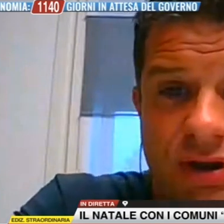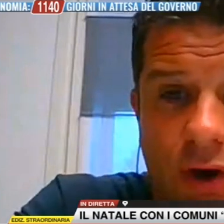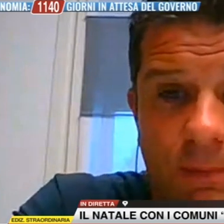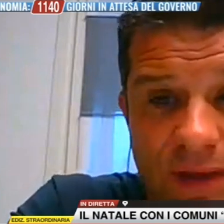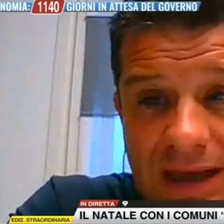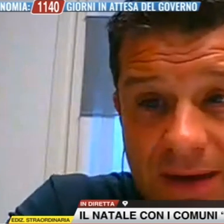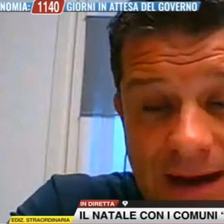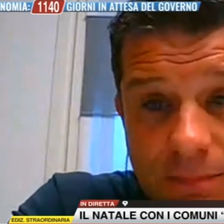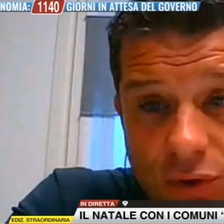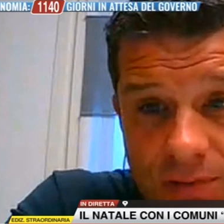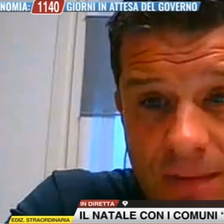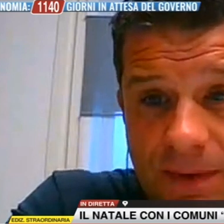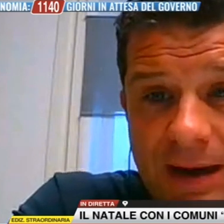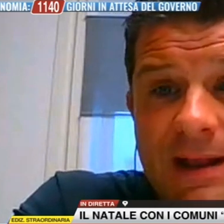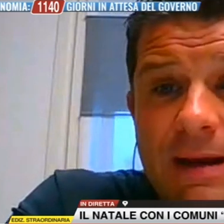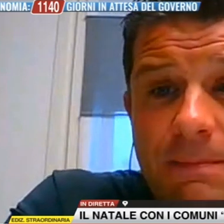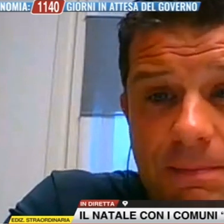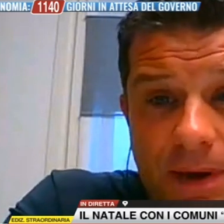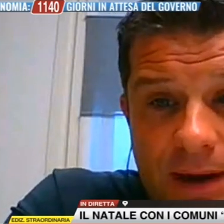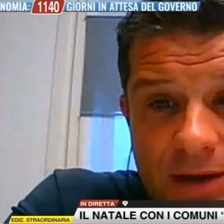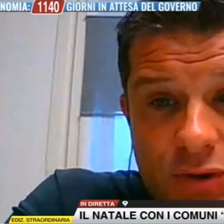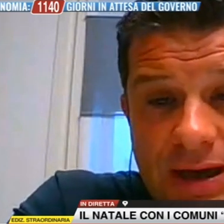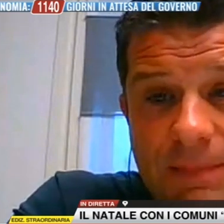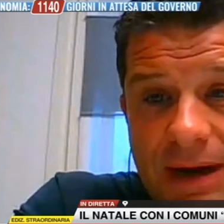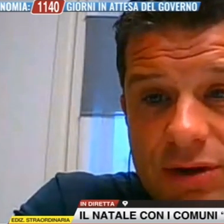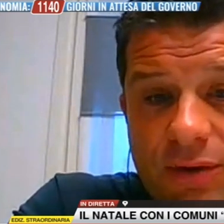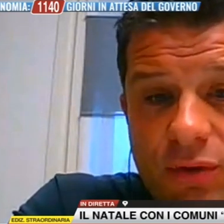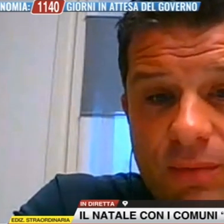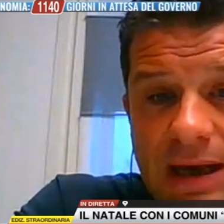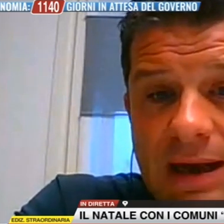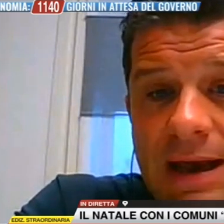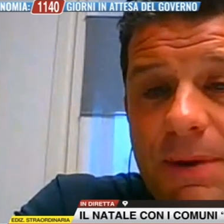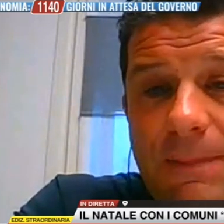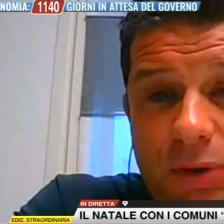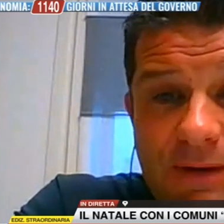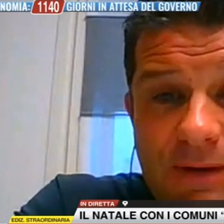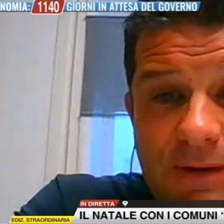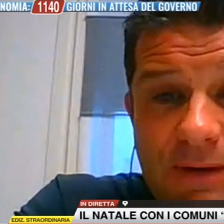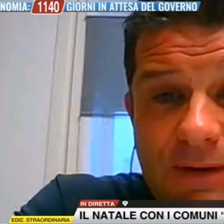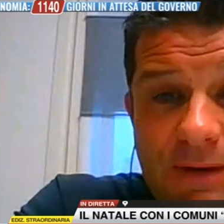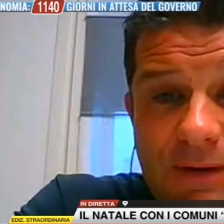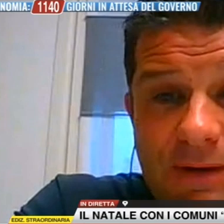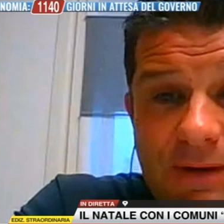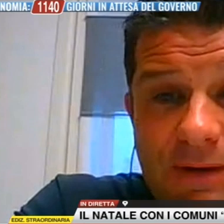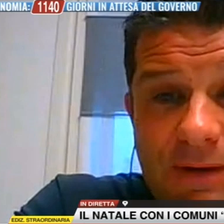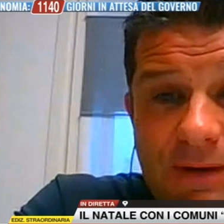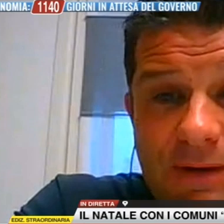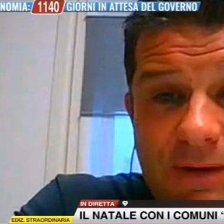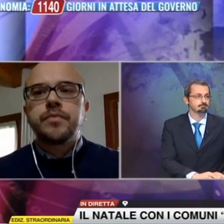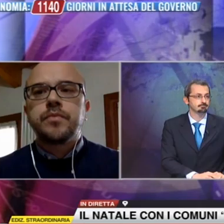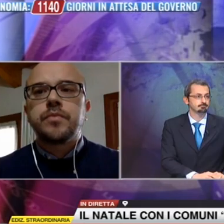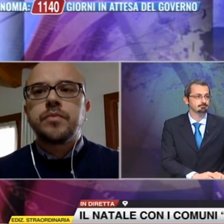non si vuole più vedere perché è impossibile da sostenere per la nostra economia. Per poter fare